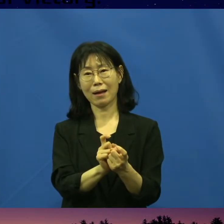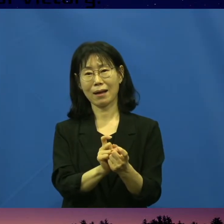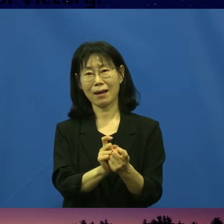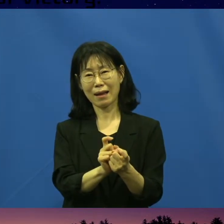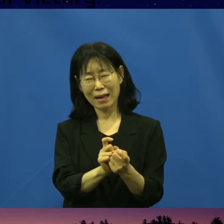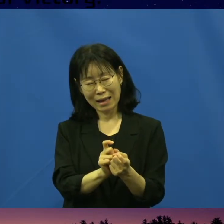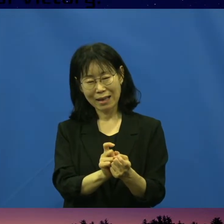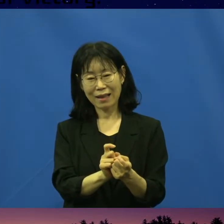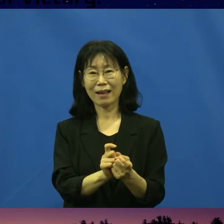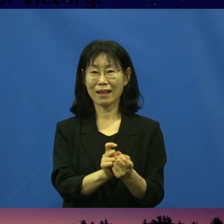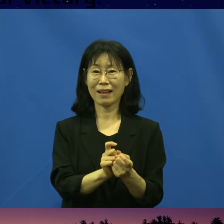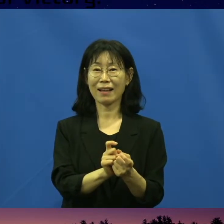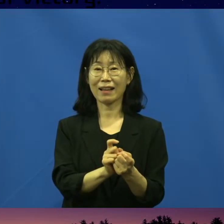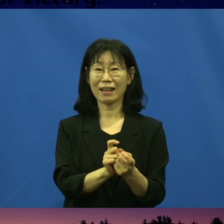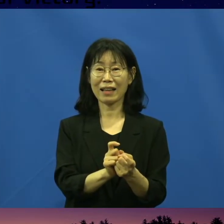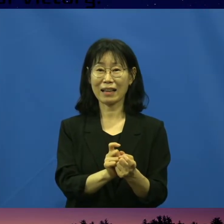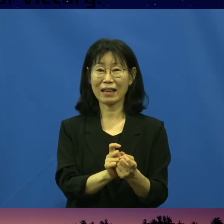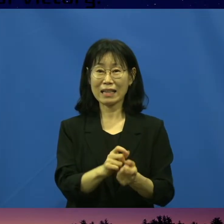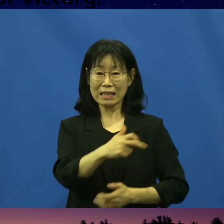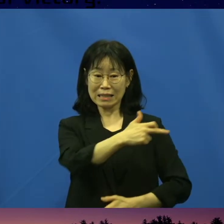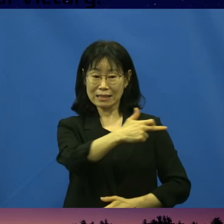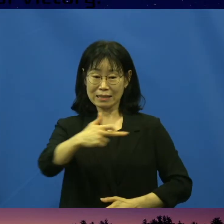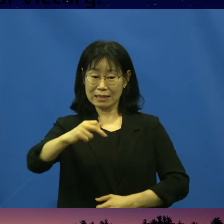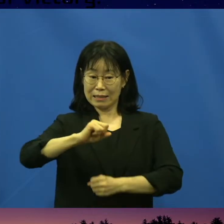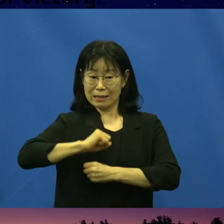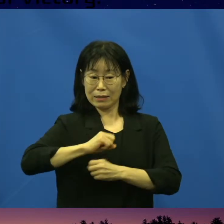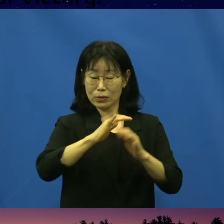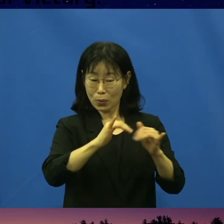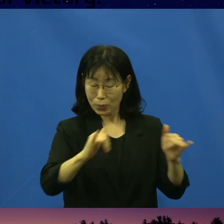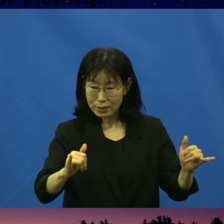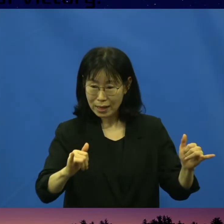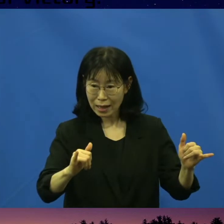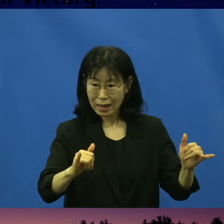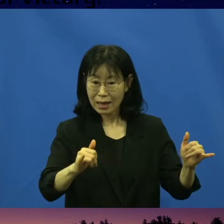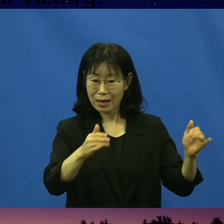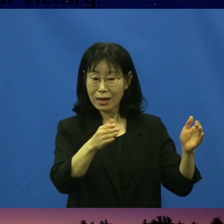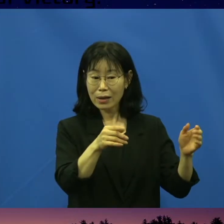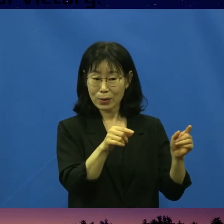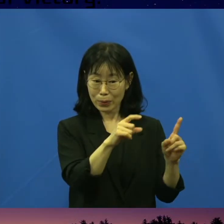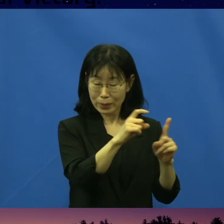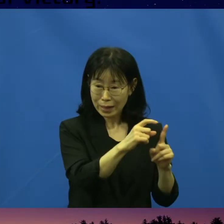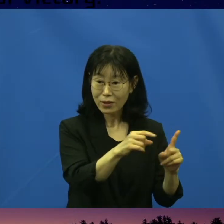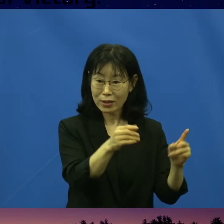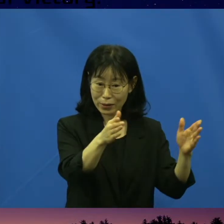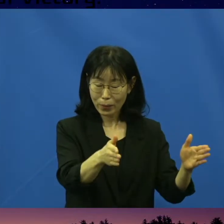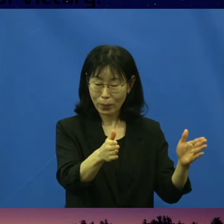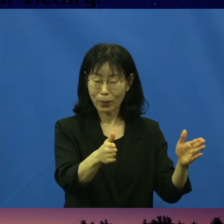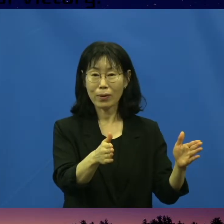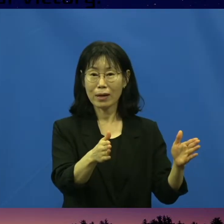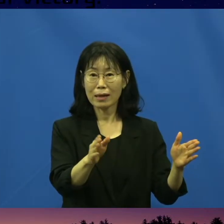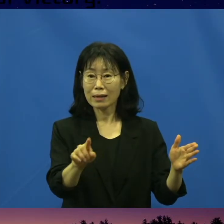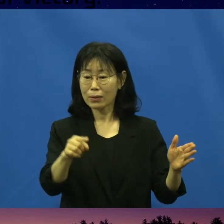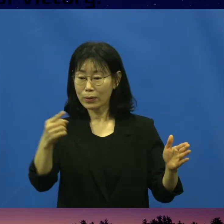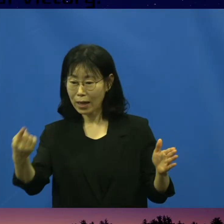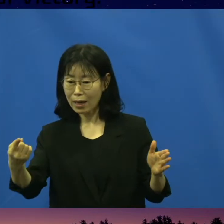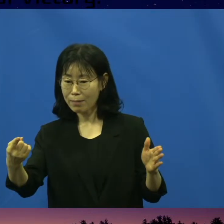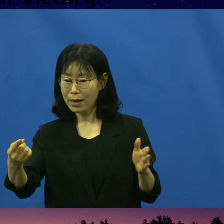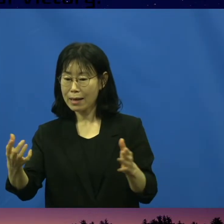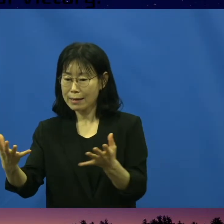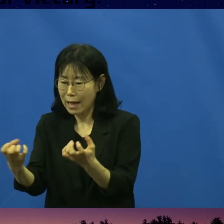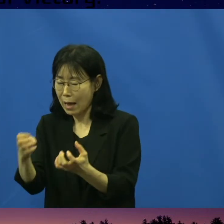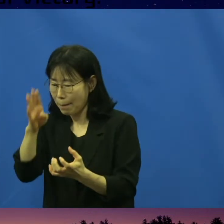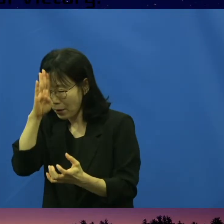큰 용사와 나병 환자 사이에 영어 성경으로는 but이 하나 들어가 있어요. 그러니까 큰